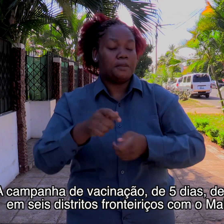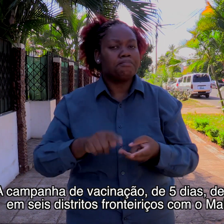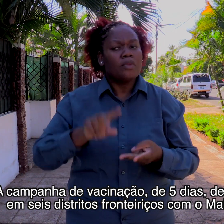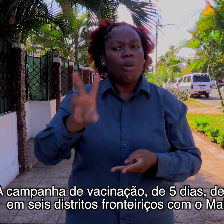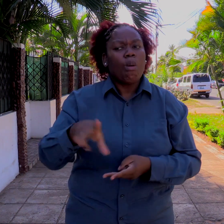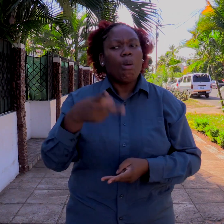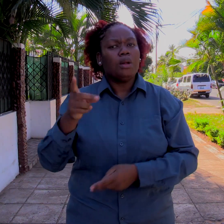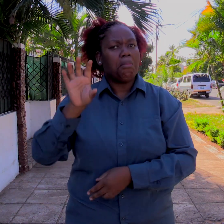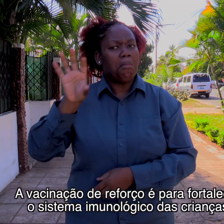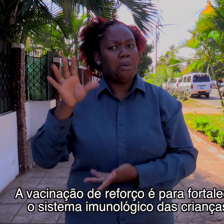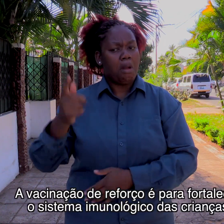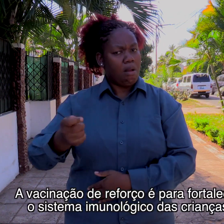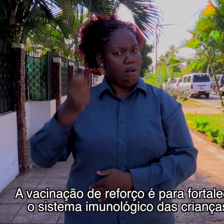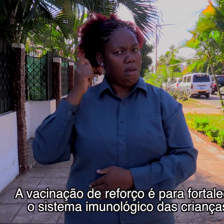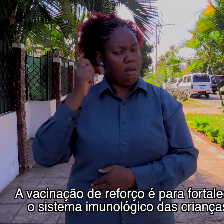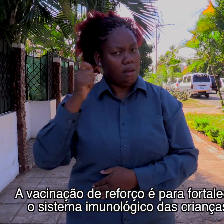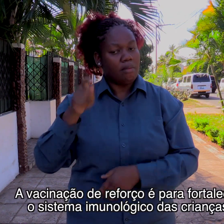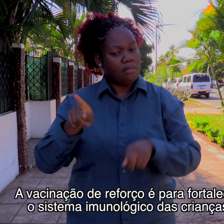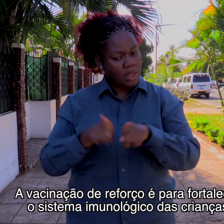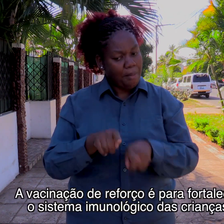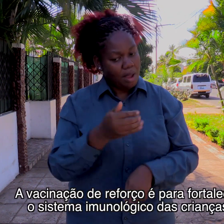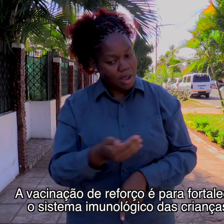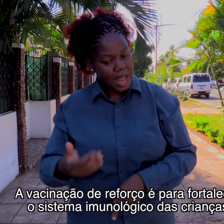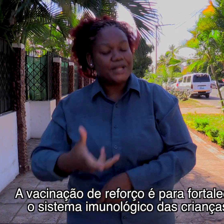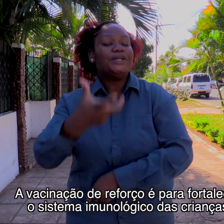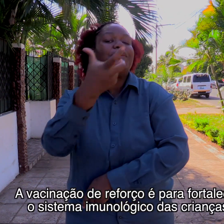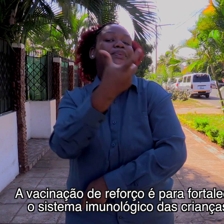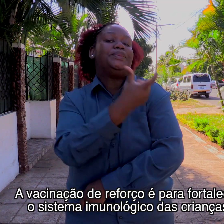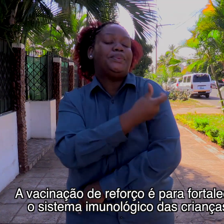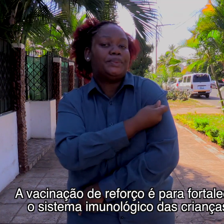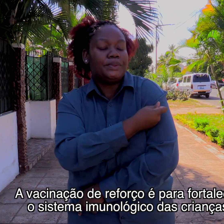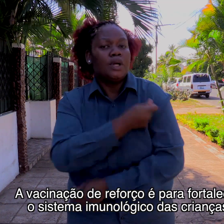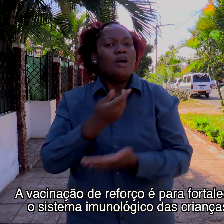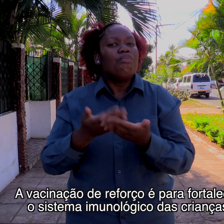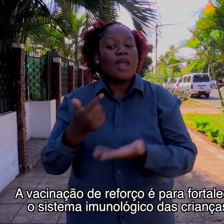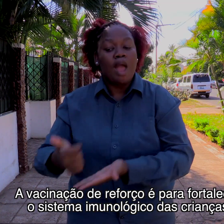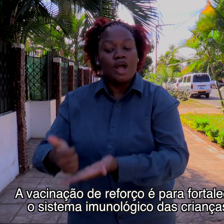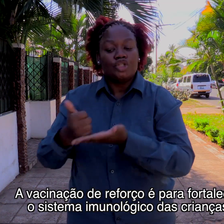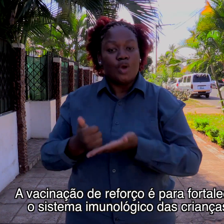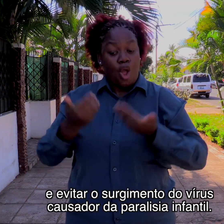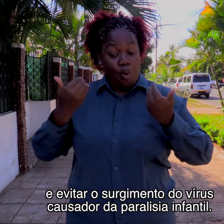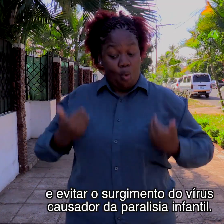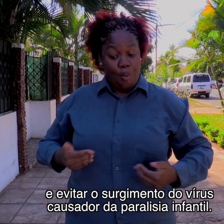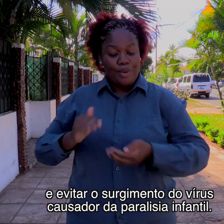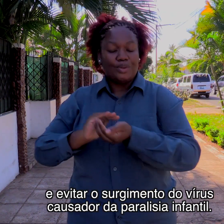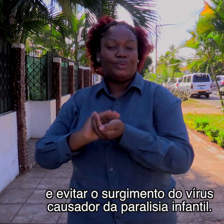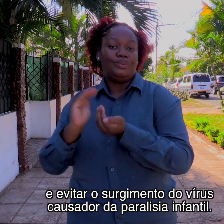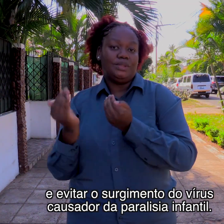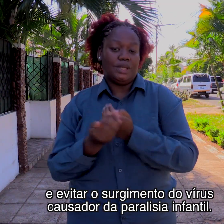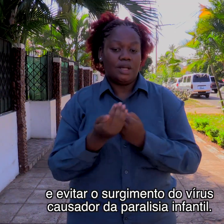o Malawi. A vacinação de reforço é para fortalecer o sistema imunológico das crianças e evitar o surgimento do